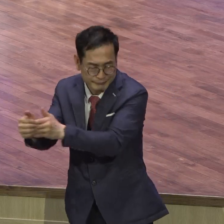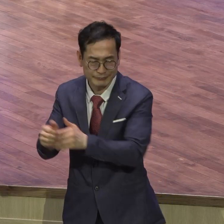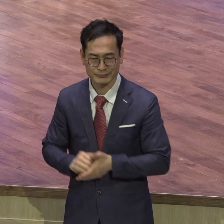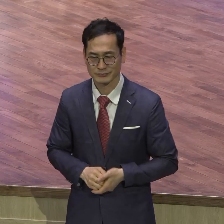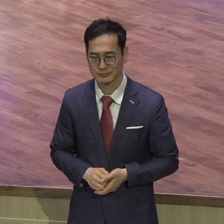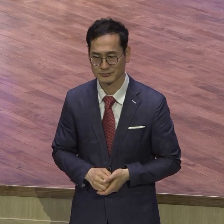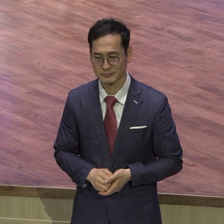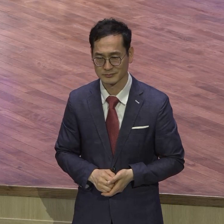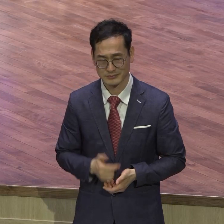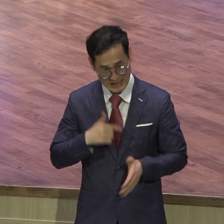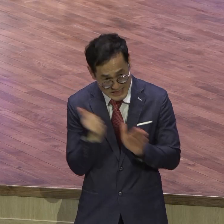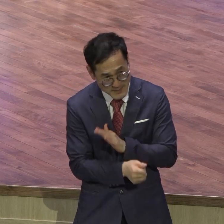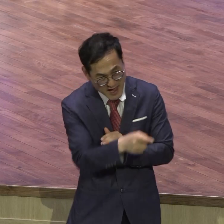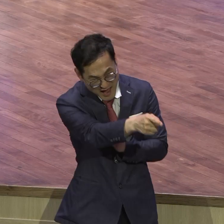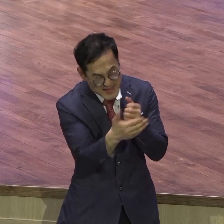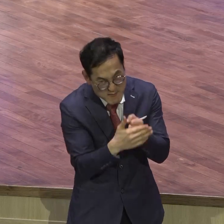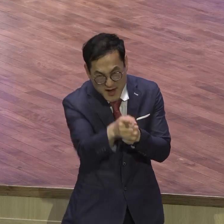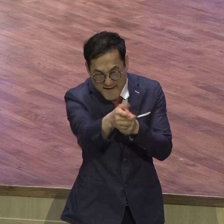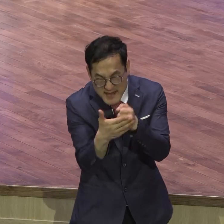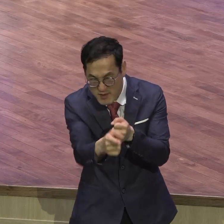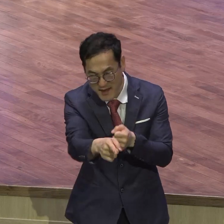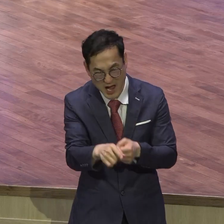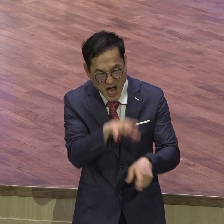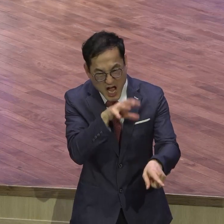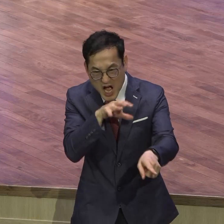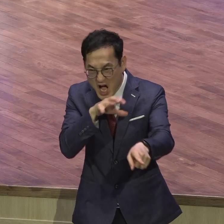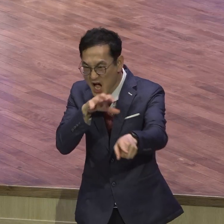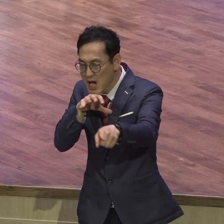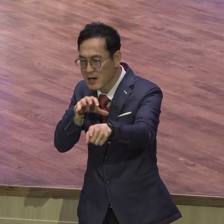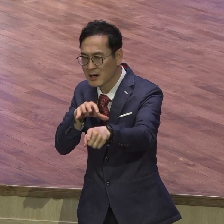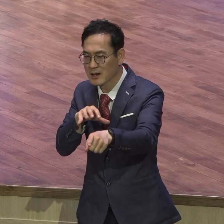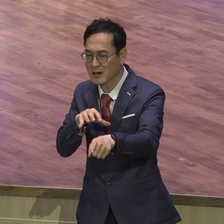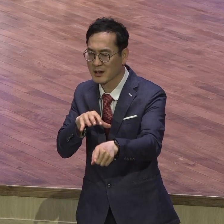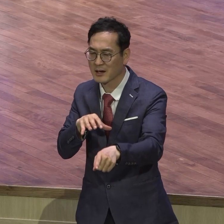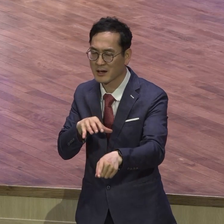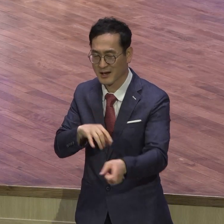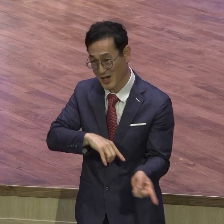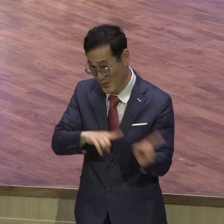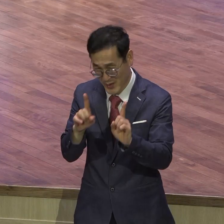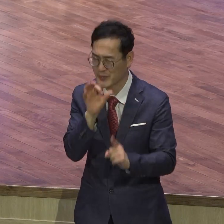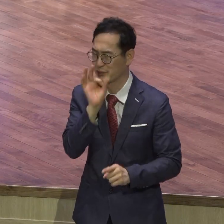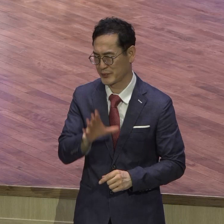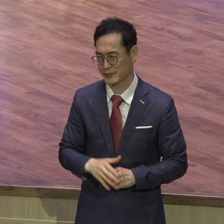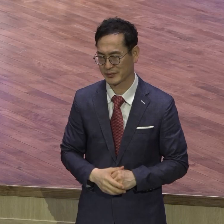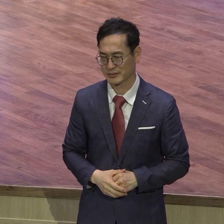때문에 누구 때문에 이렇게 하면 이중 삼중 나중에는 그 잡을 수 없이 회복 안 돼요